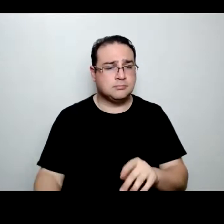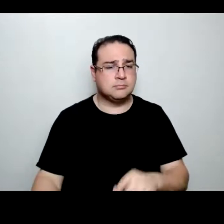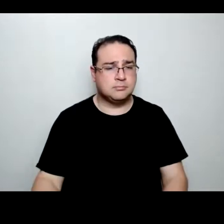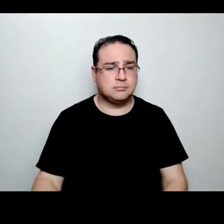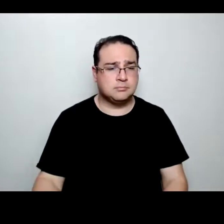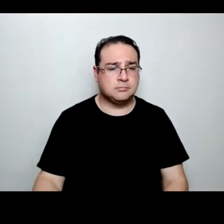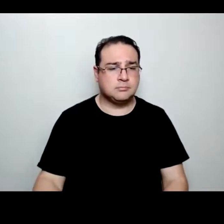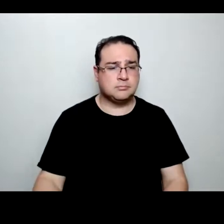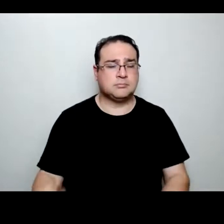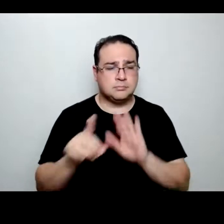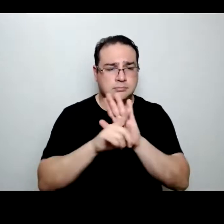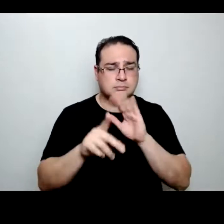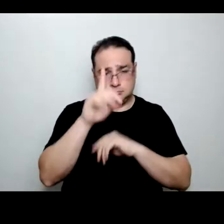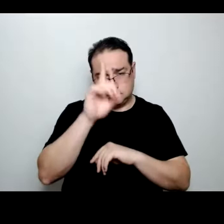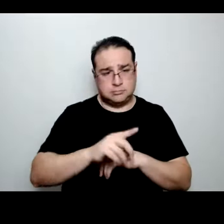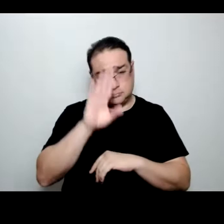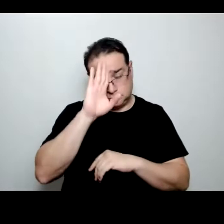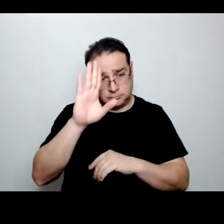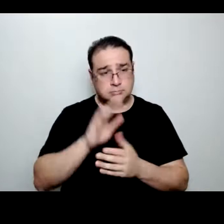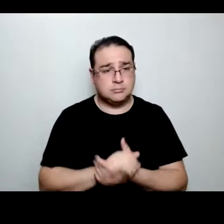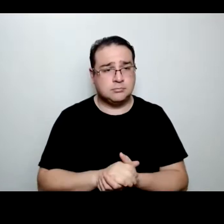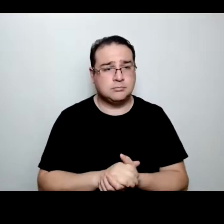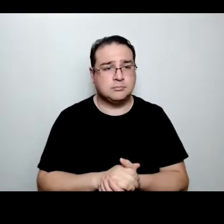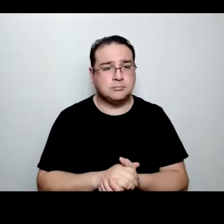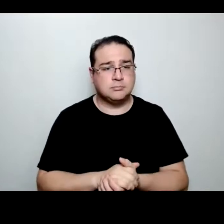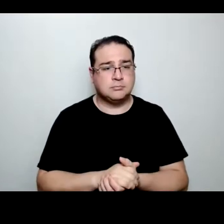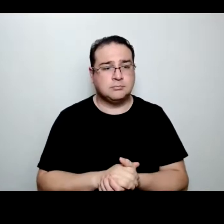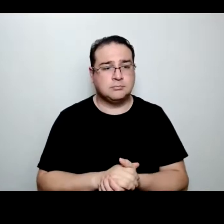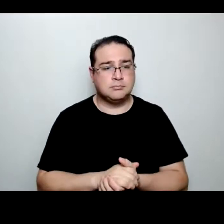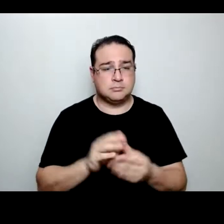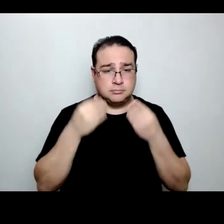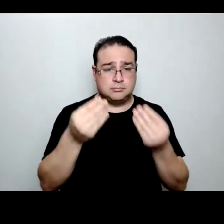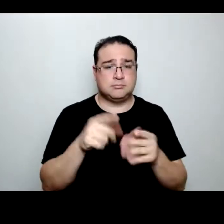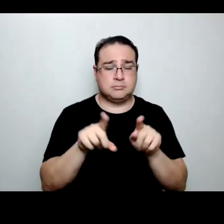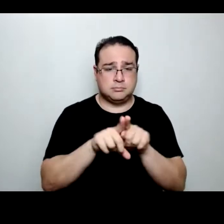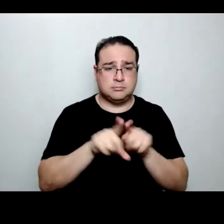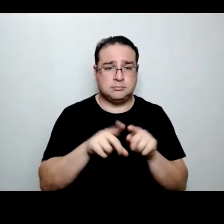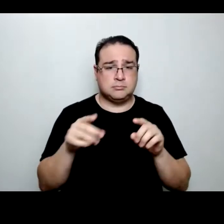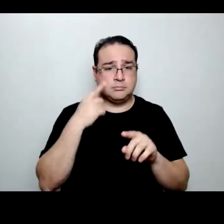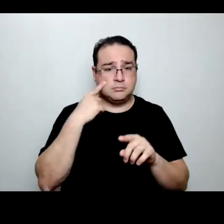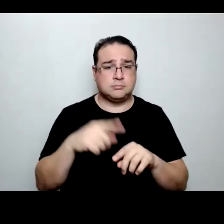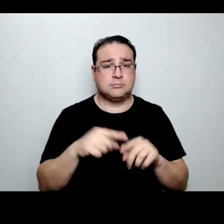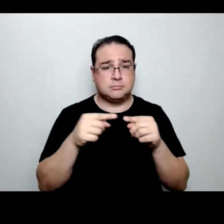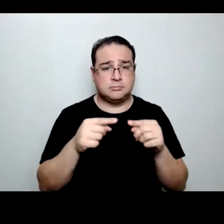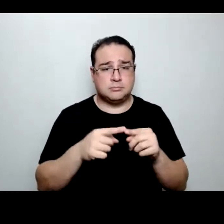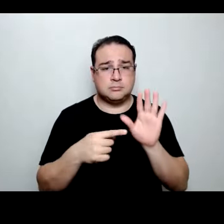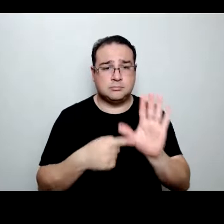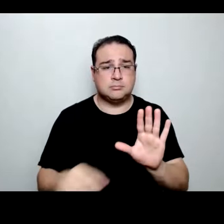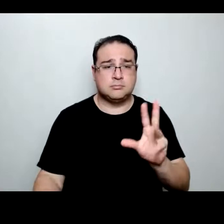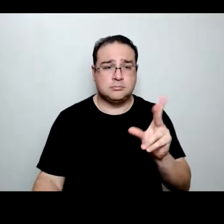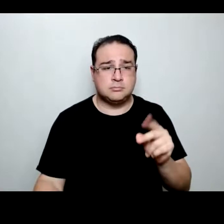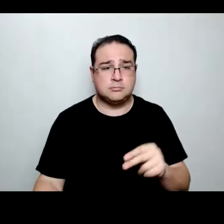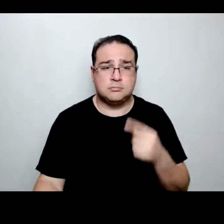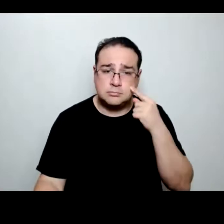fazem parte do seu dicionário principal e oferecem automaticamente ali a glosa, e